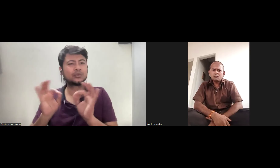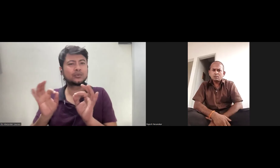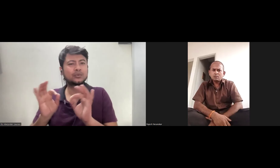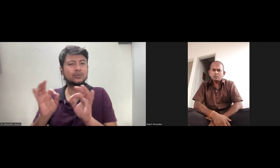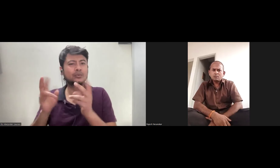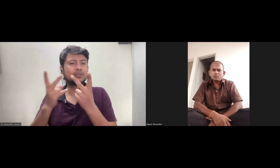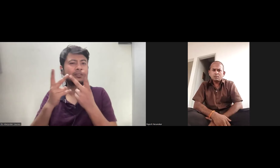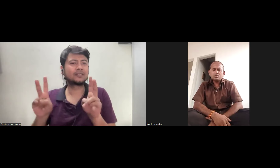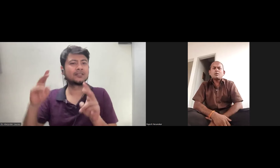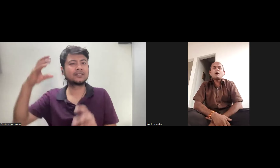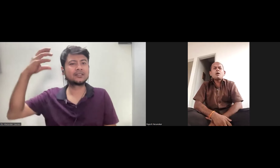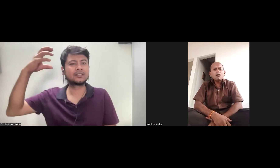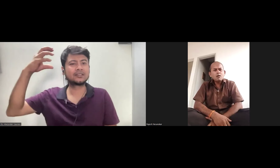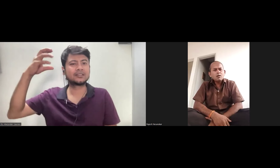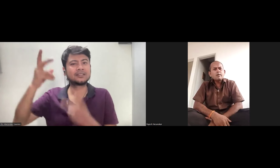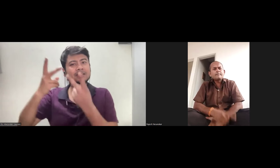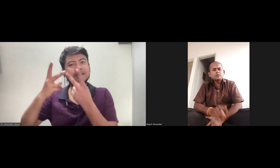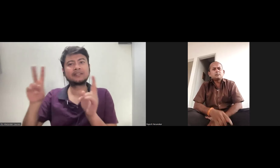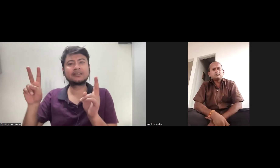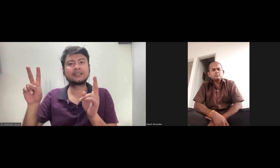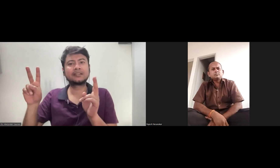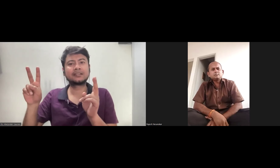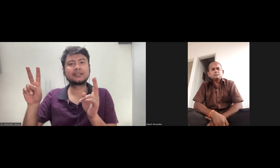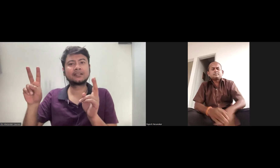ऑफरिंग वाटर टू सूर्य.